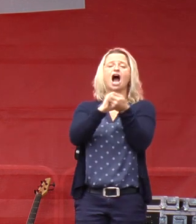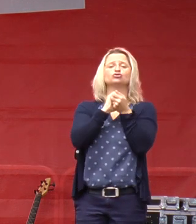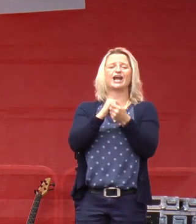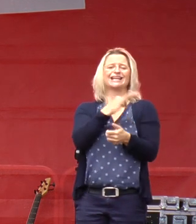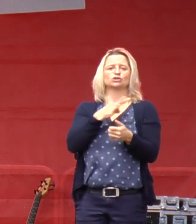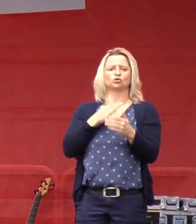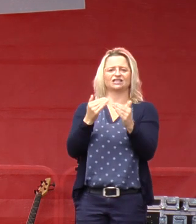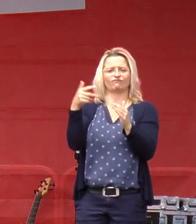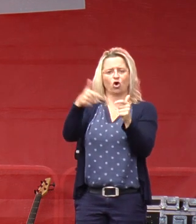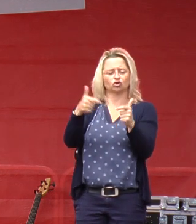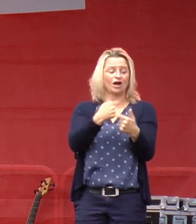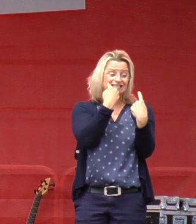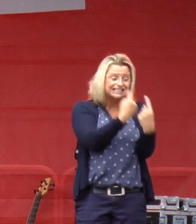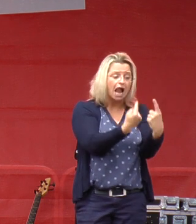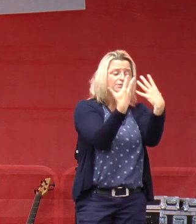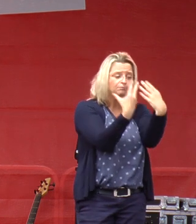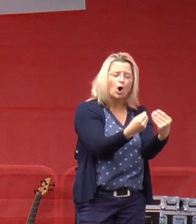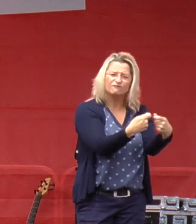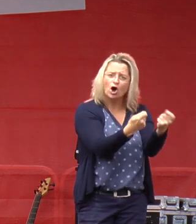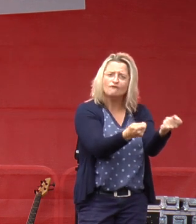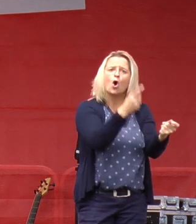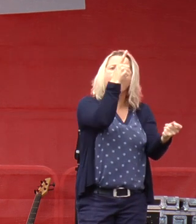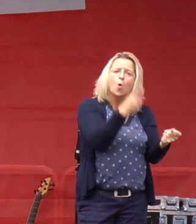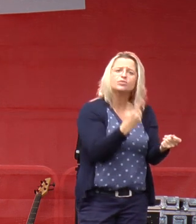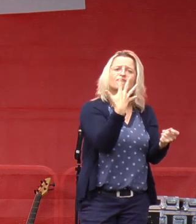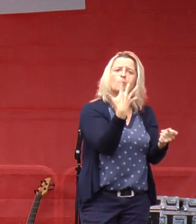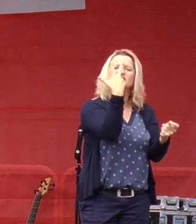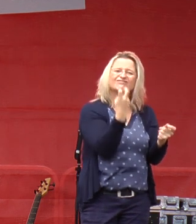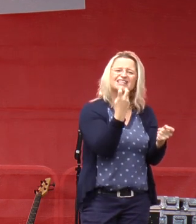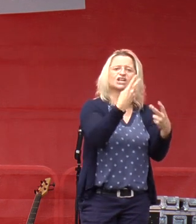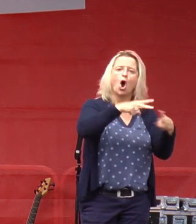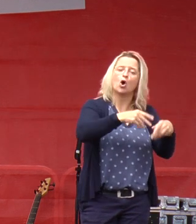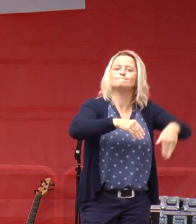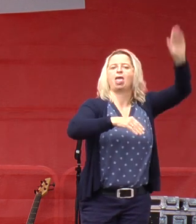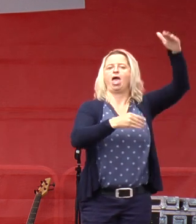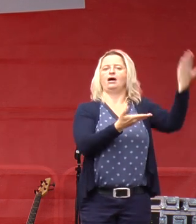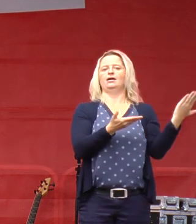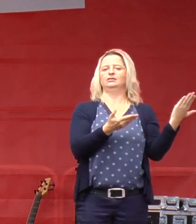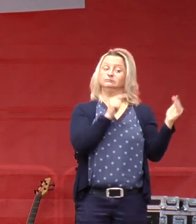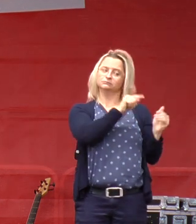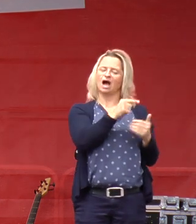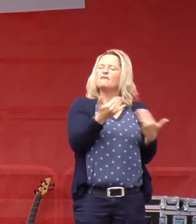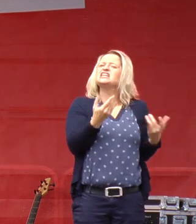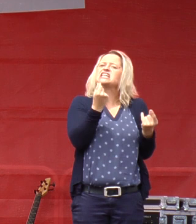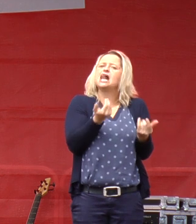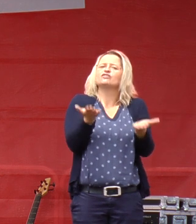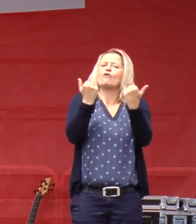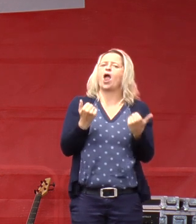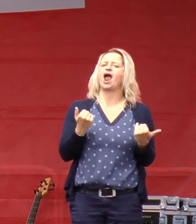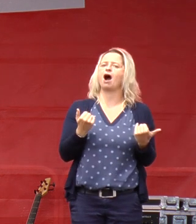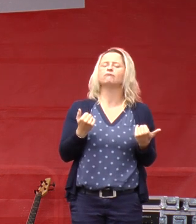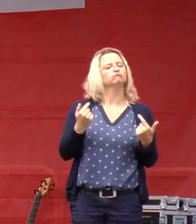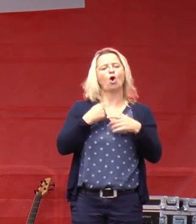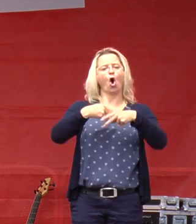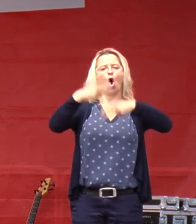hat sie im Monat rund 125 Euro mehr zur Verfügung. Und um das zu finanzieren, sind wir ganz